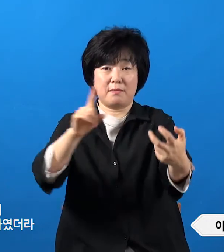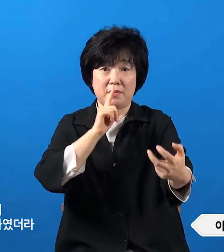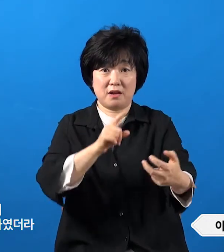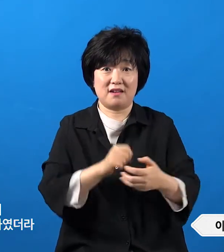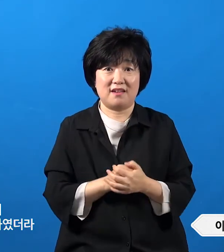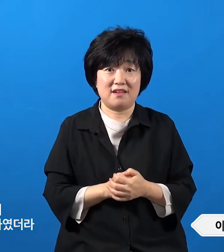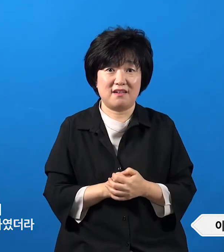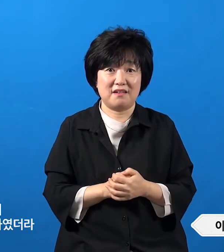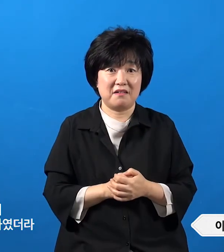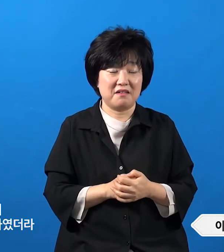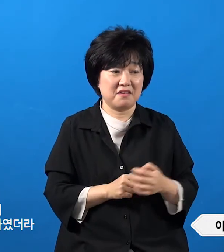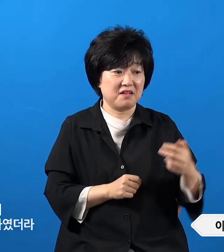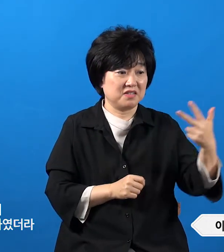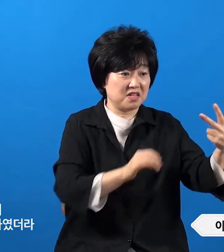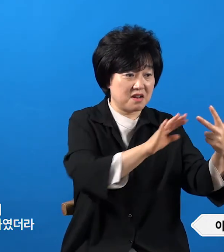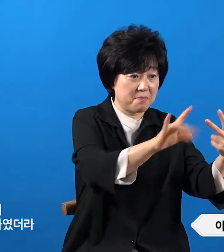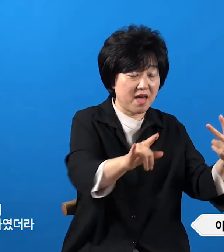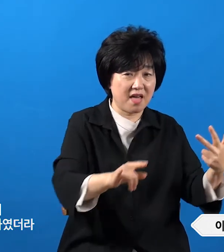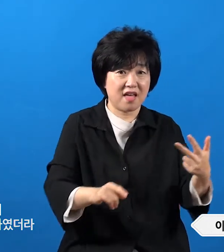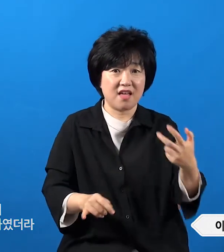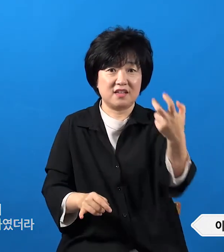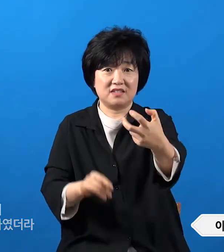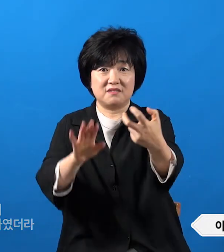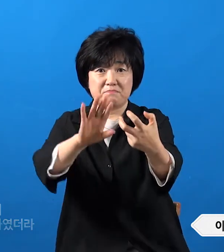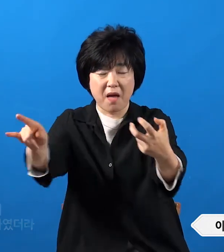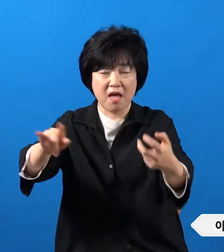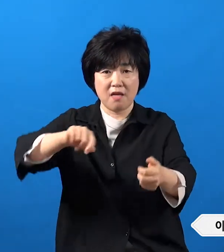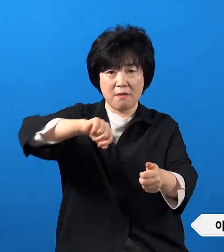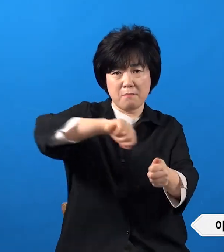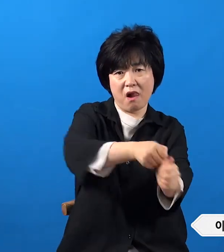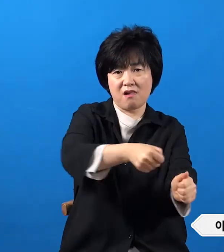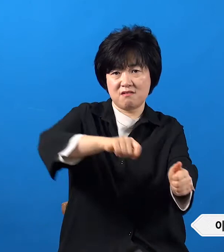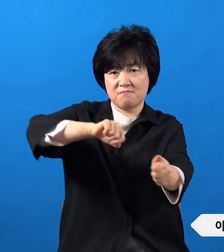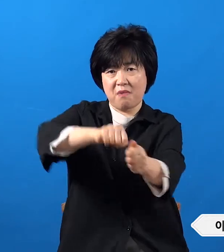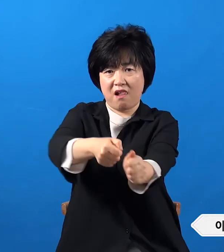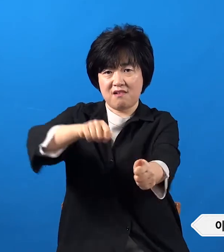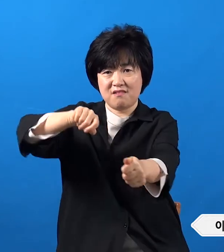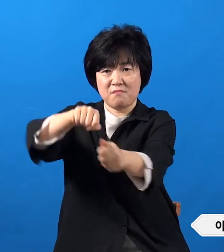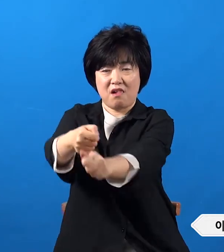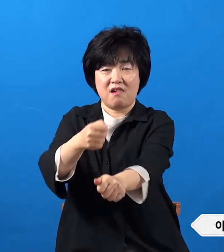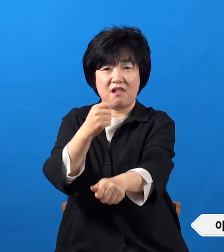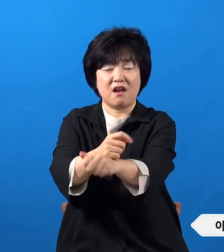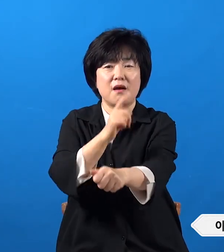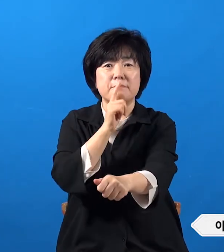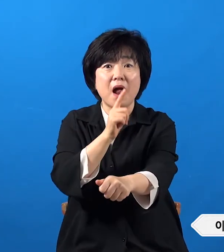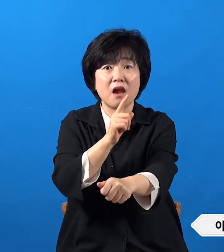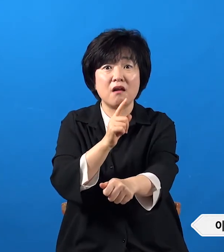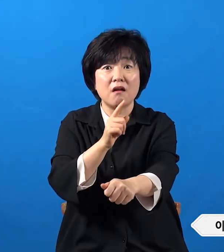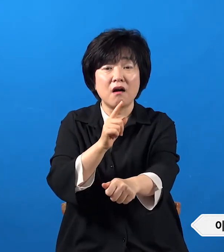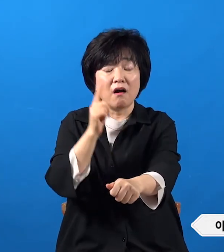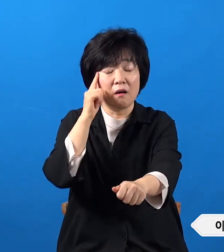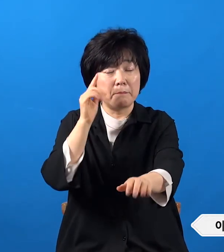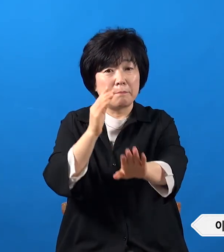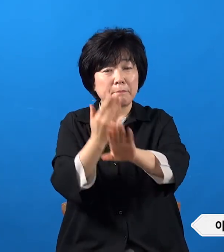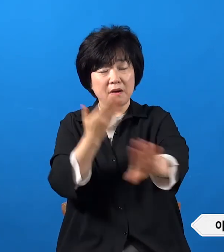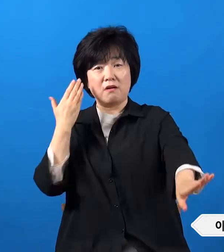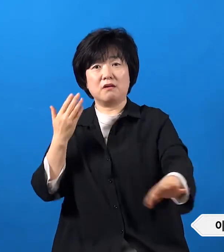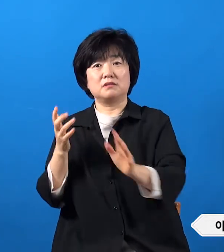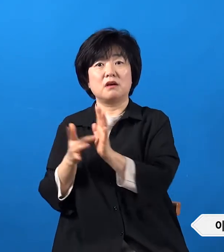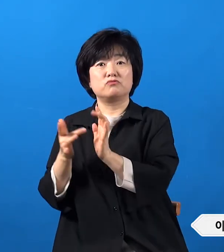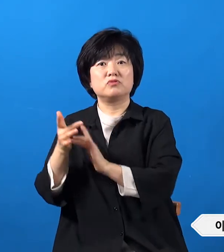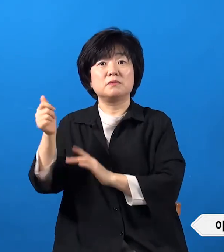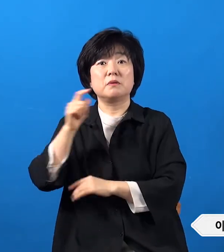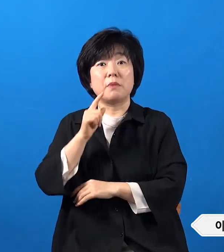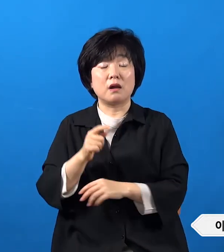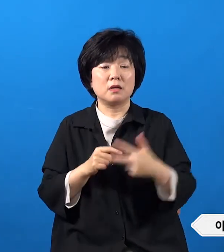7배 혹은 70배. 그런데 예수님은 70번씩 7번이라도